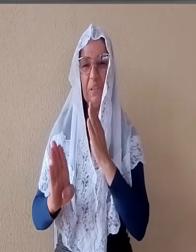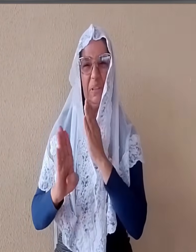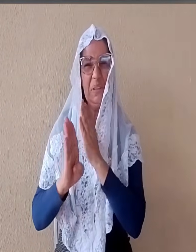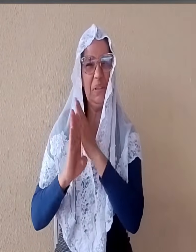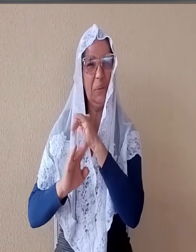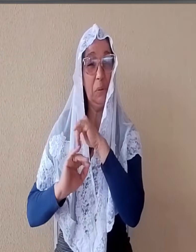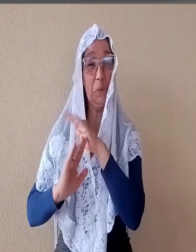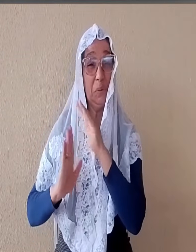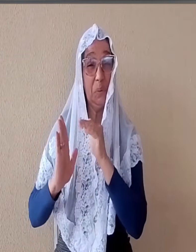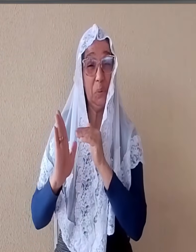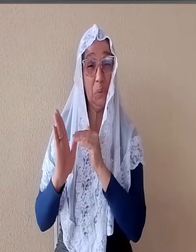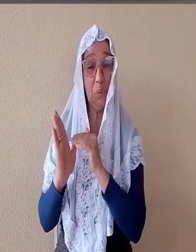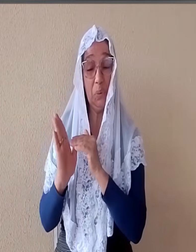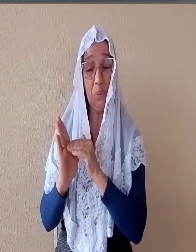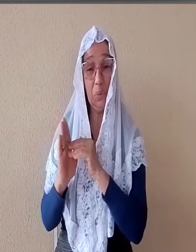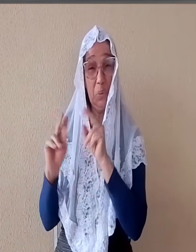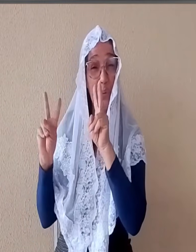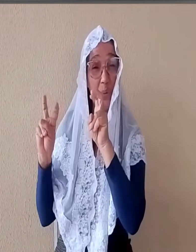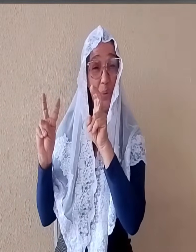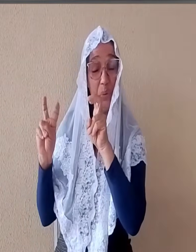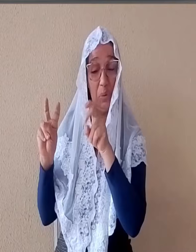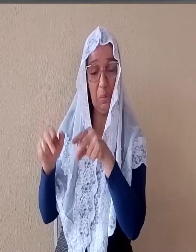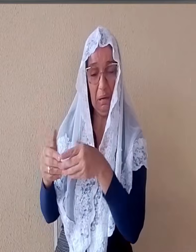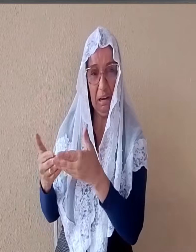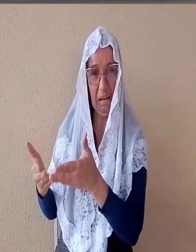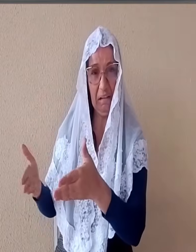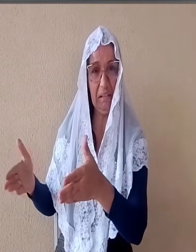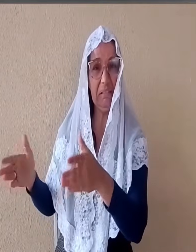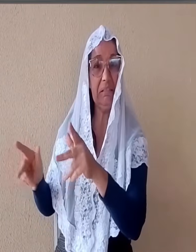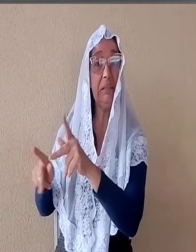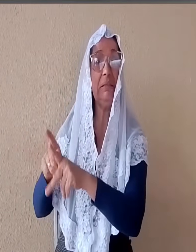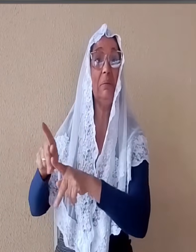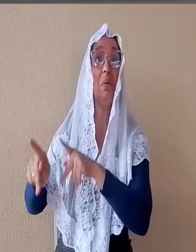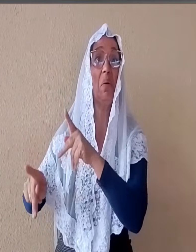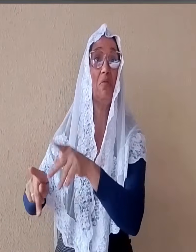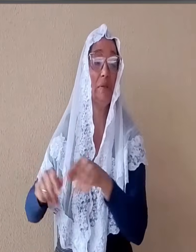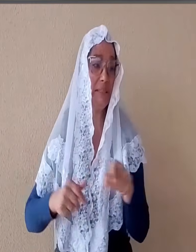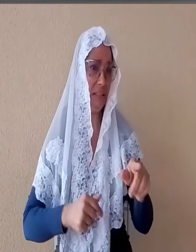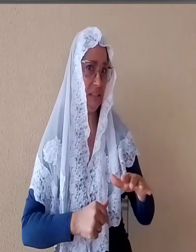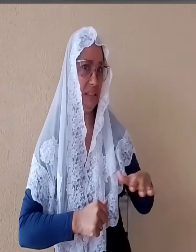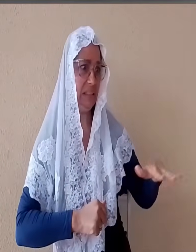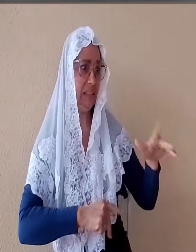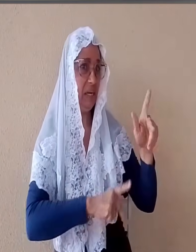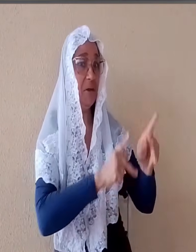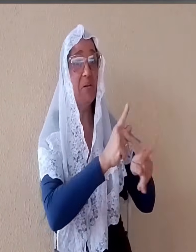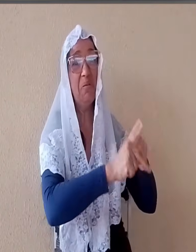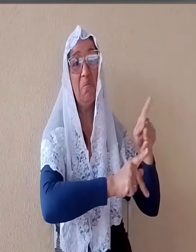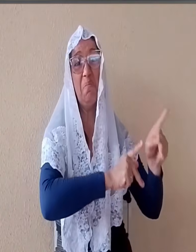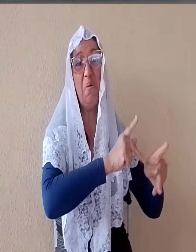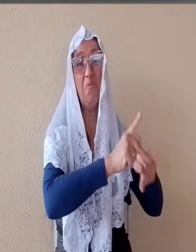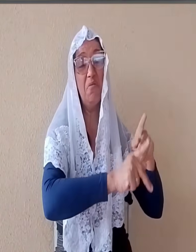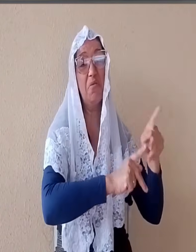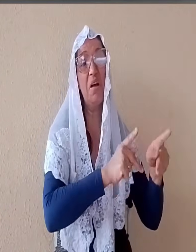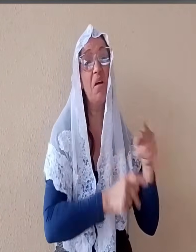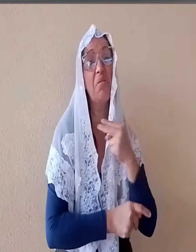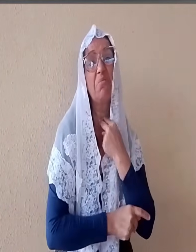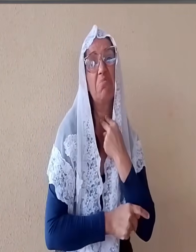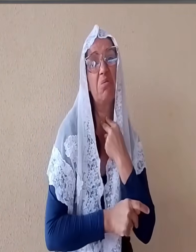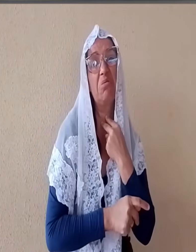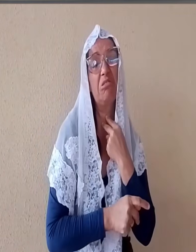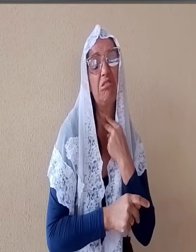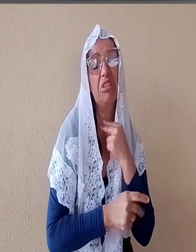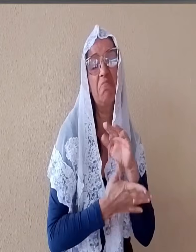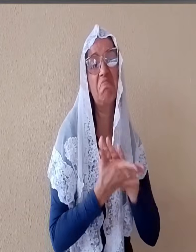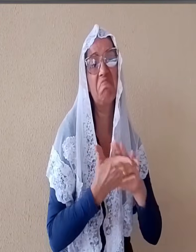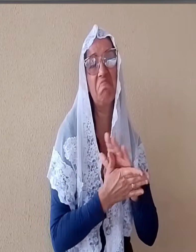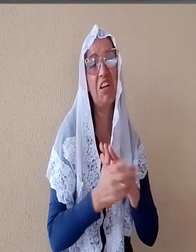Jerim. E os filhos de Israel os não os feriram, porquanto os príncipes das congregações lhe juraram pelo Senhor Deus